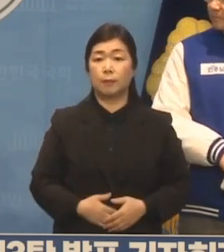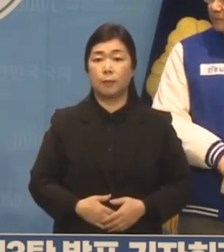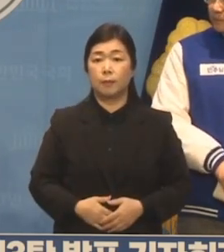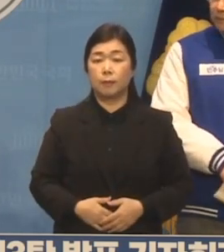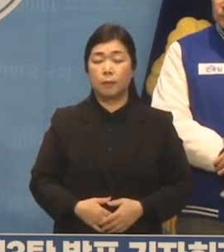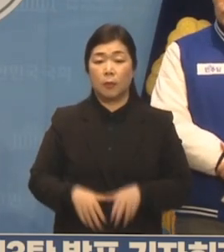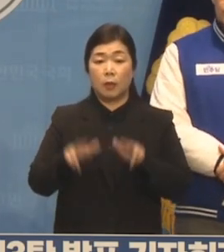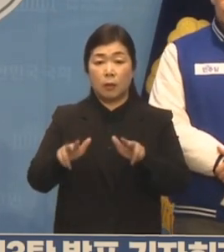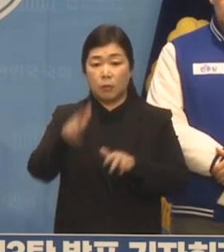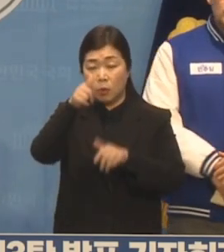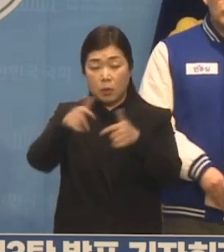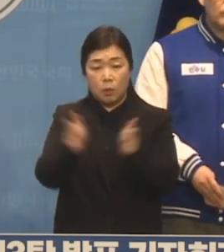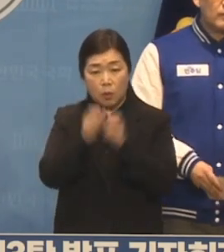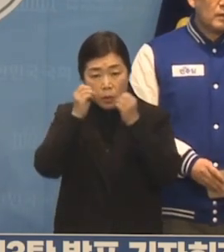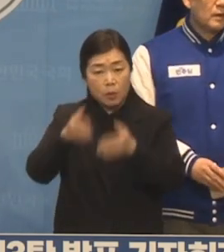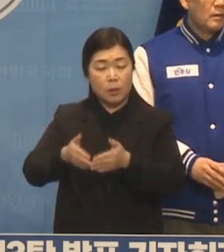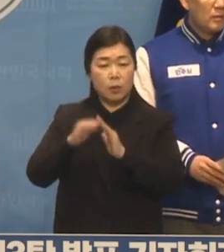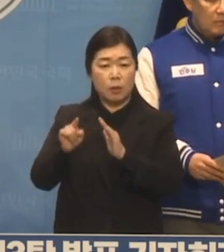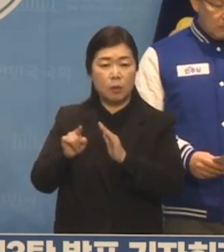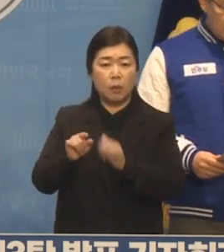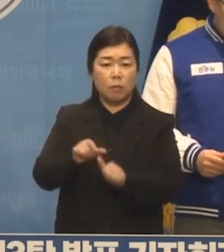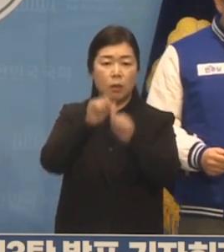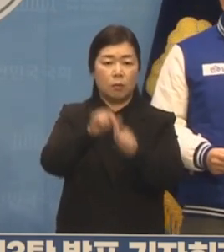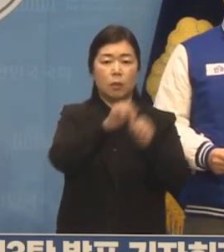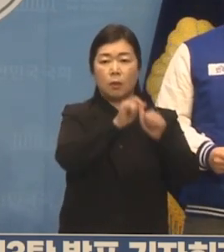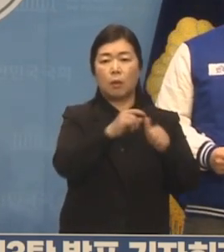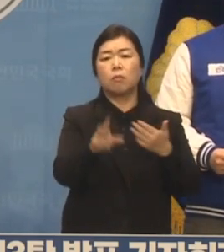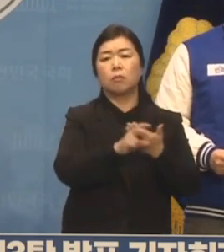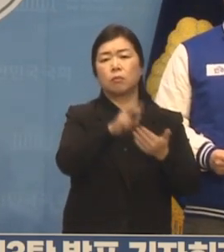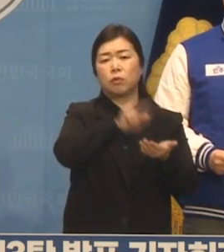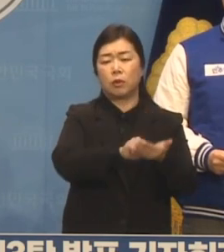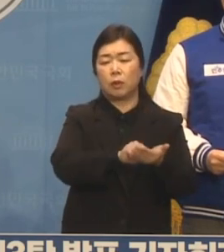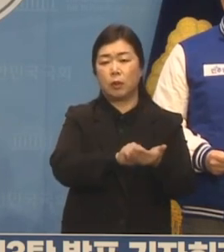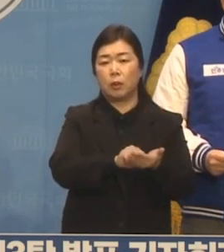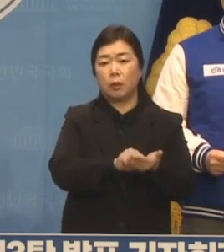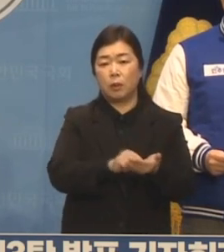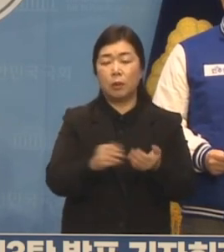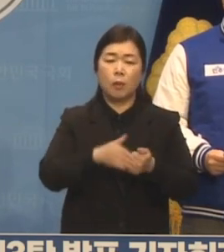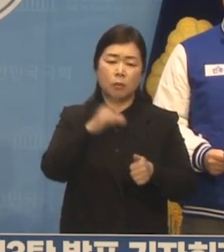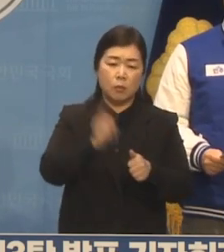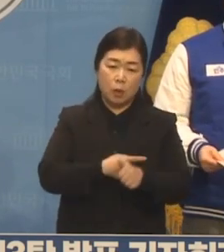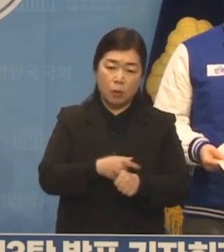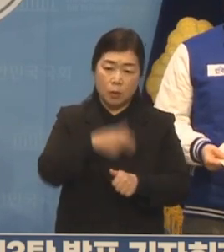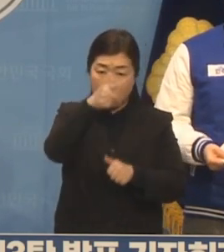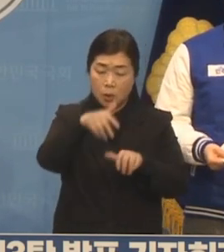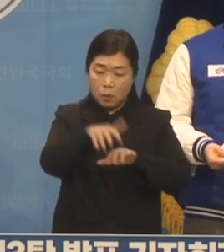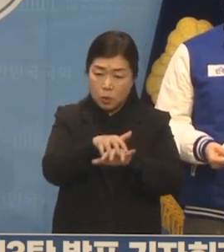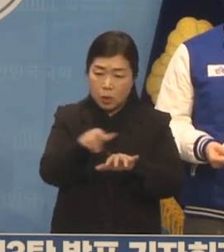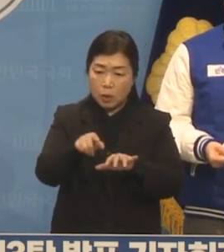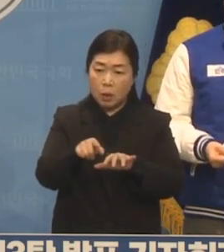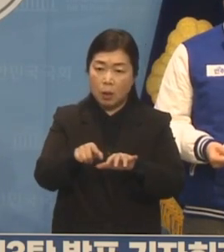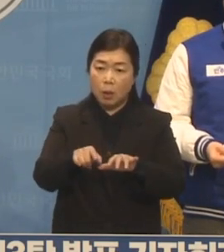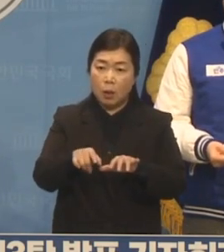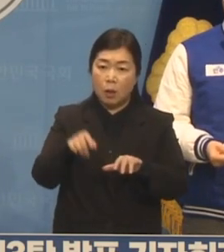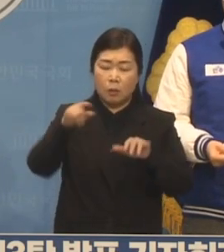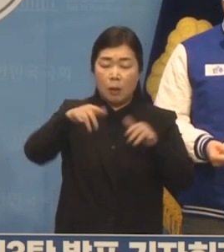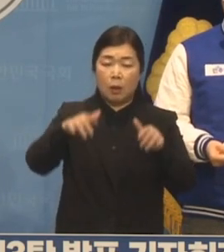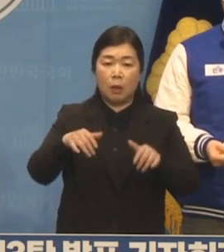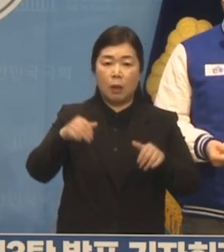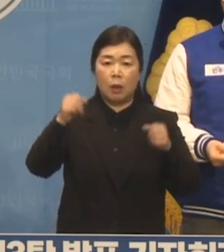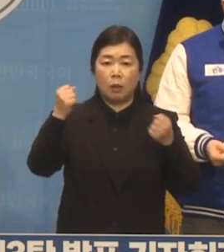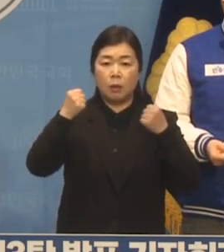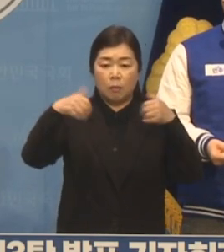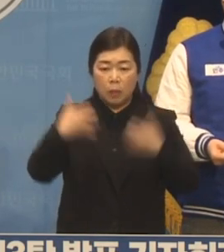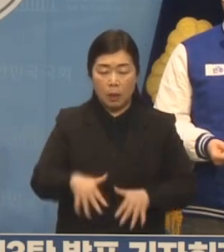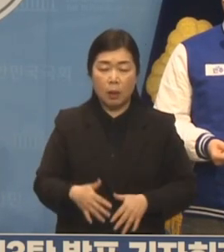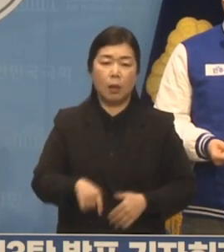경찰국 설치 이후 이어지는 파행 인사로 조직의 사기가 땅에 떨어지고 정치적 중립을 의심받는 행태로 조직